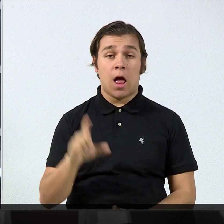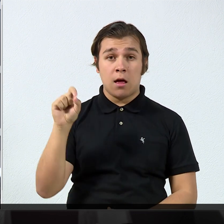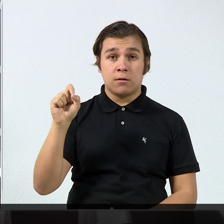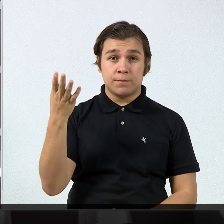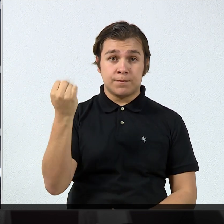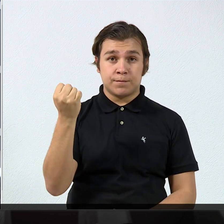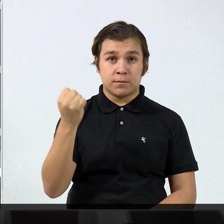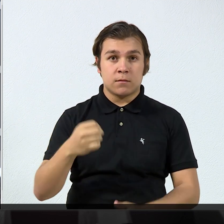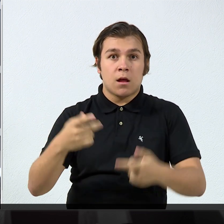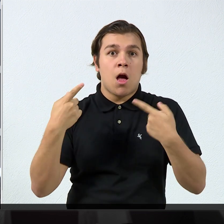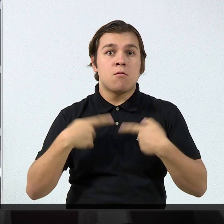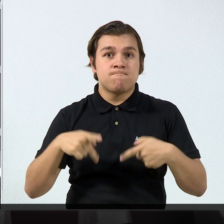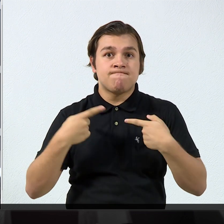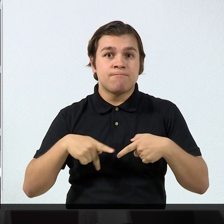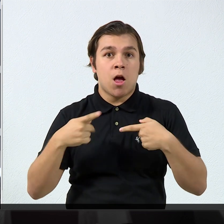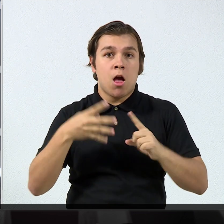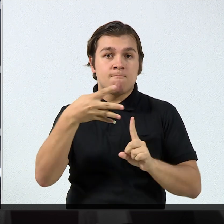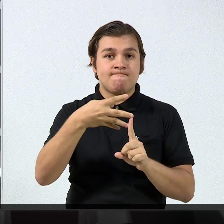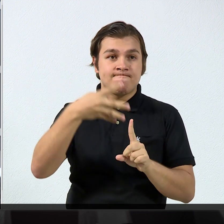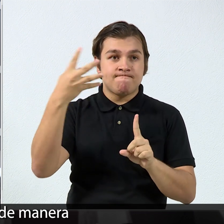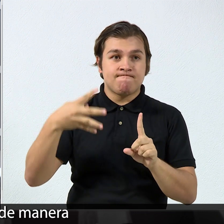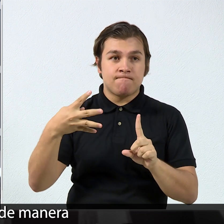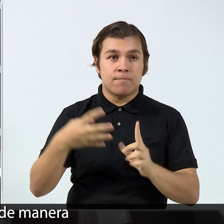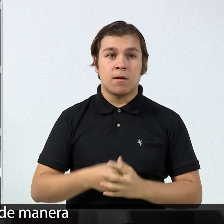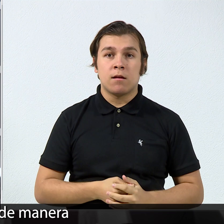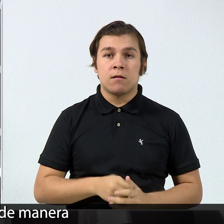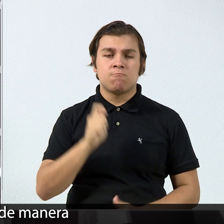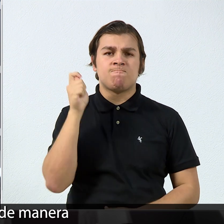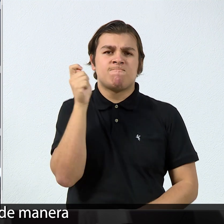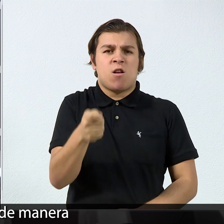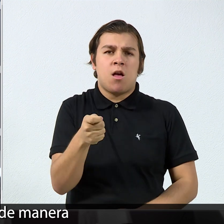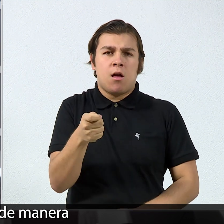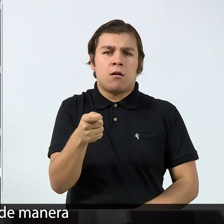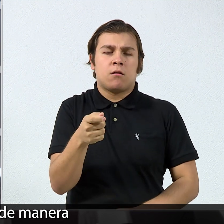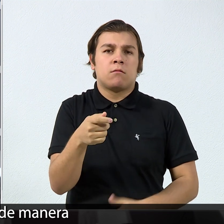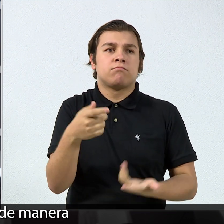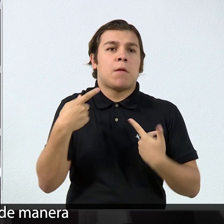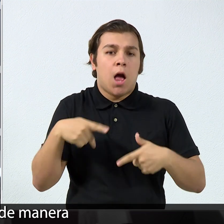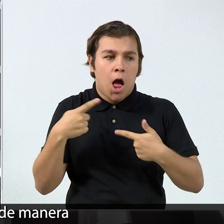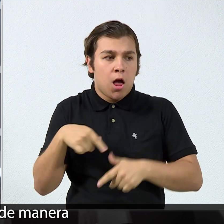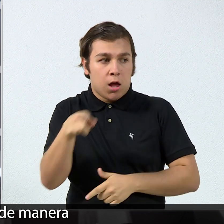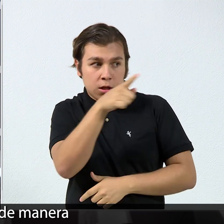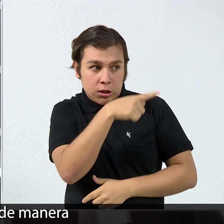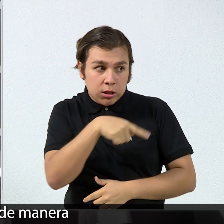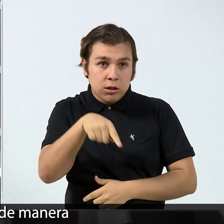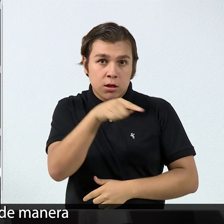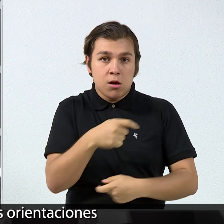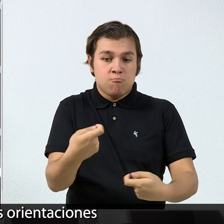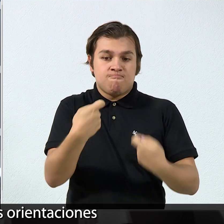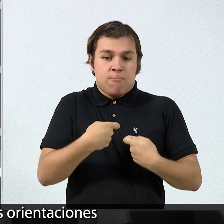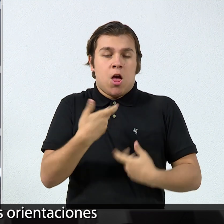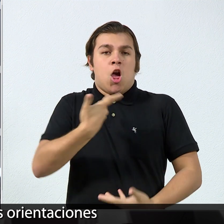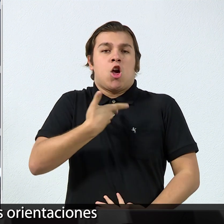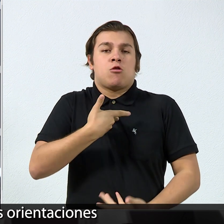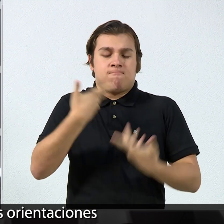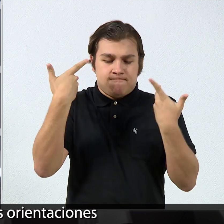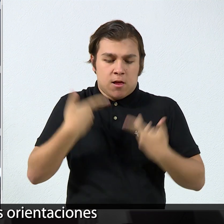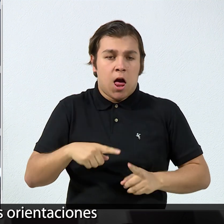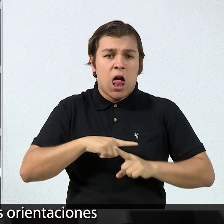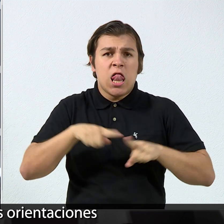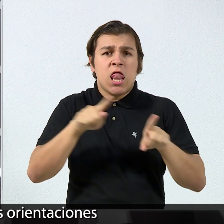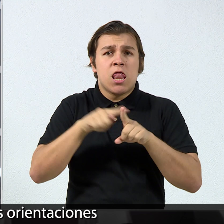29º. Personas de la diversidad sexual. Se refiere de manera inclusiva a las personas que se autoadscriben a las